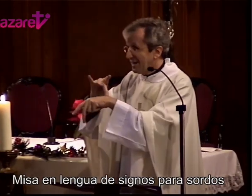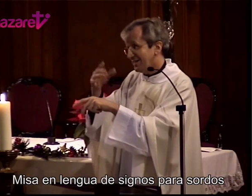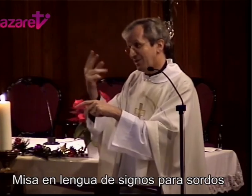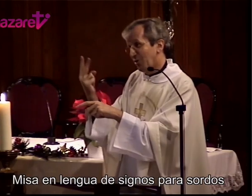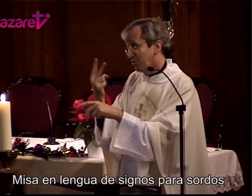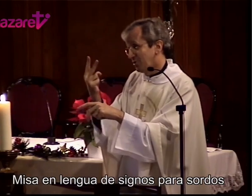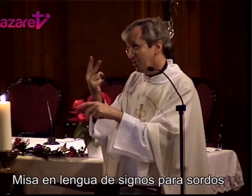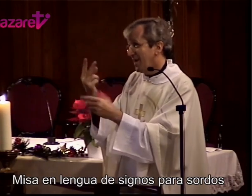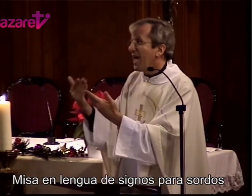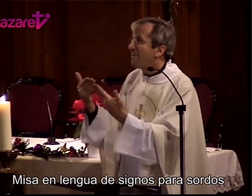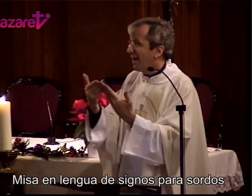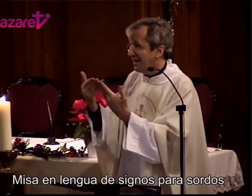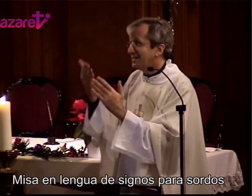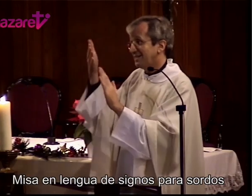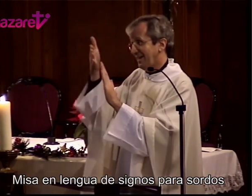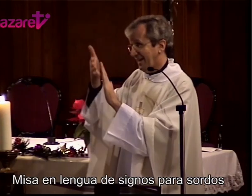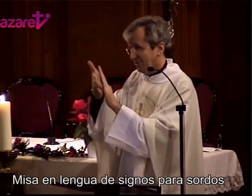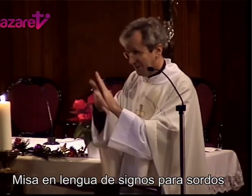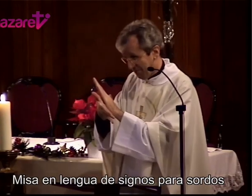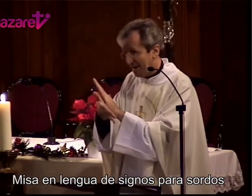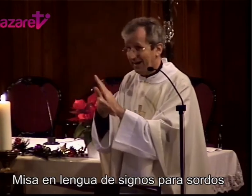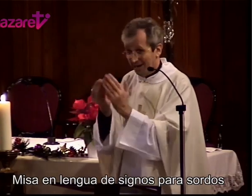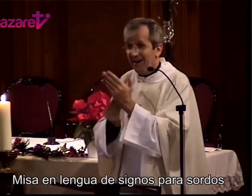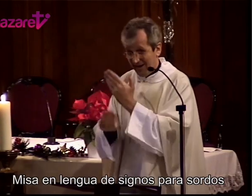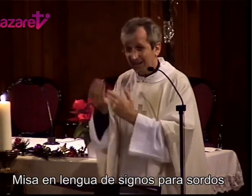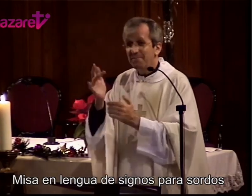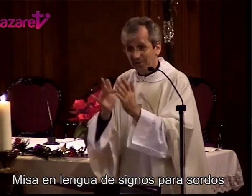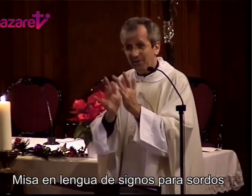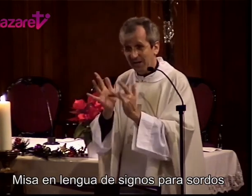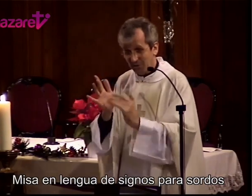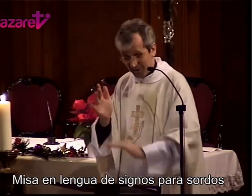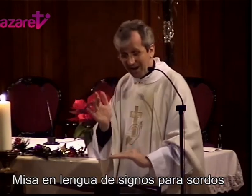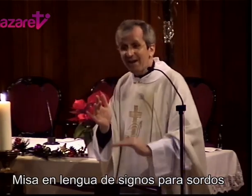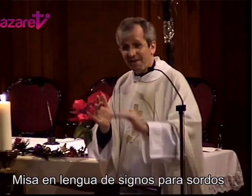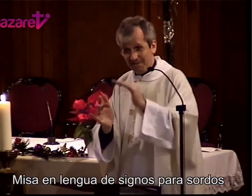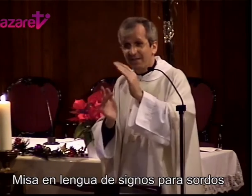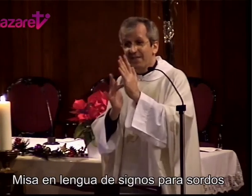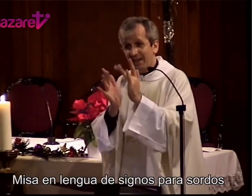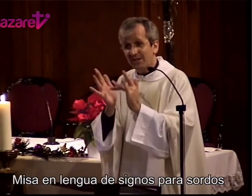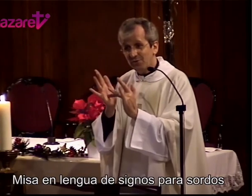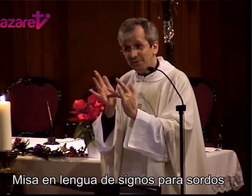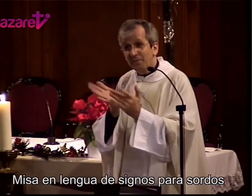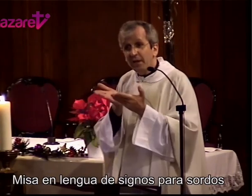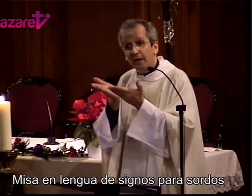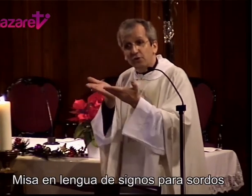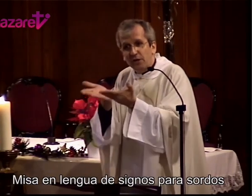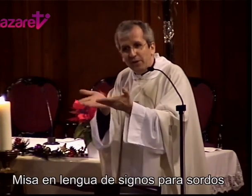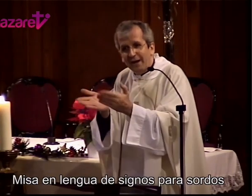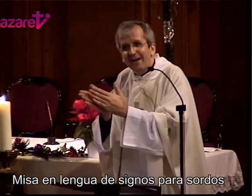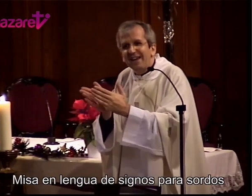son los dos evangelistas que nos explican el nacimiento de Jesús y la infancia de Jesús, y que nos ayudarán estos